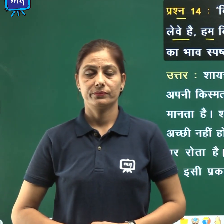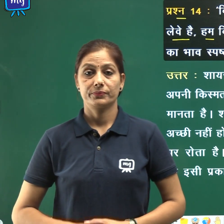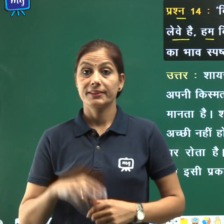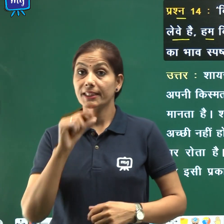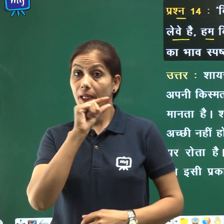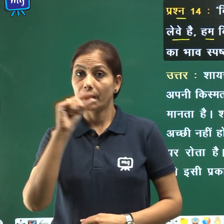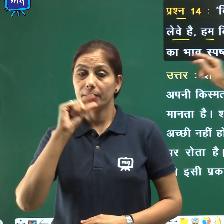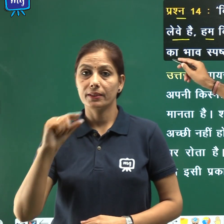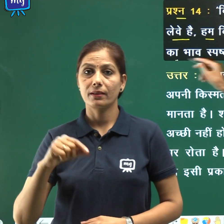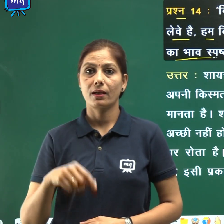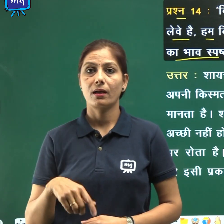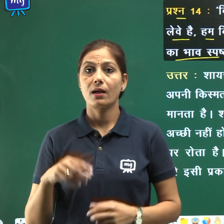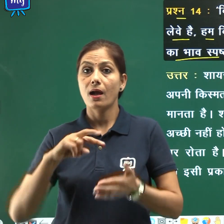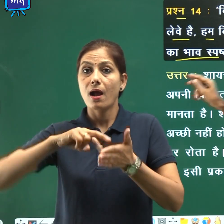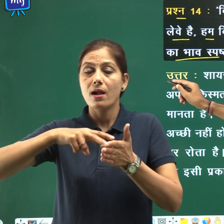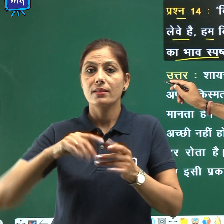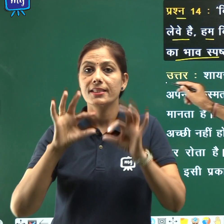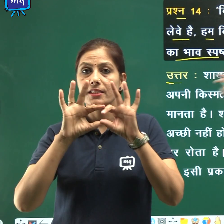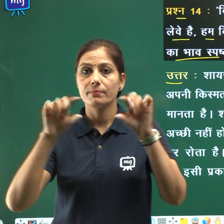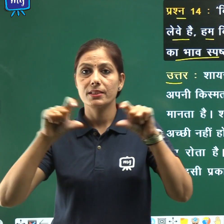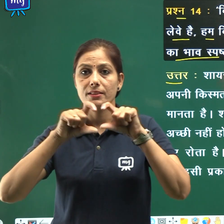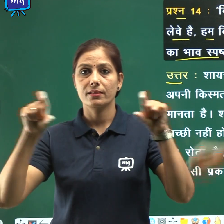पंक्ति का भाव स्पष्ट करें।